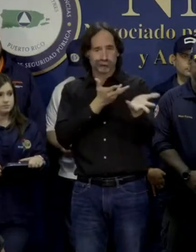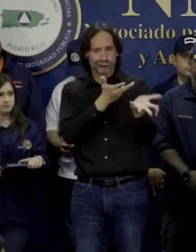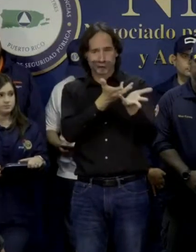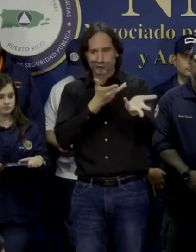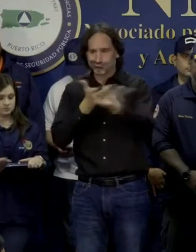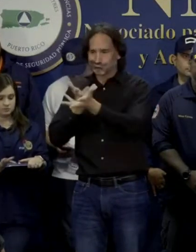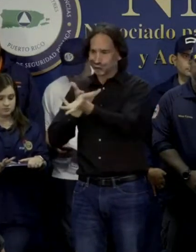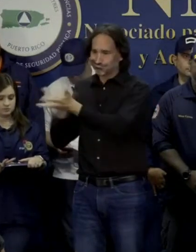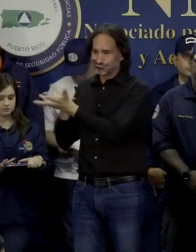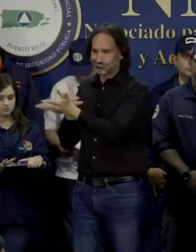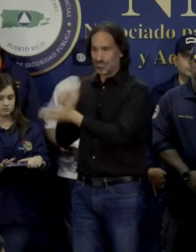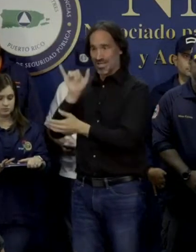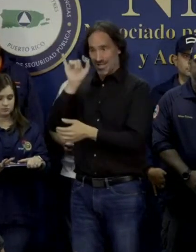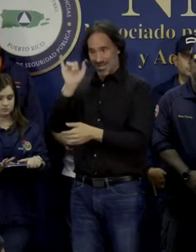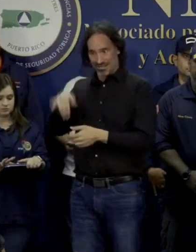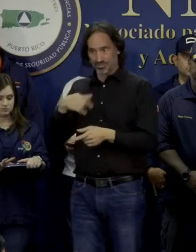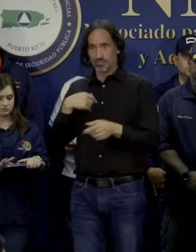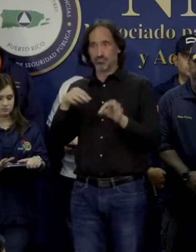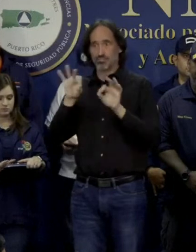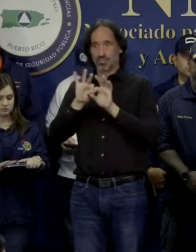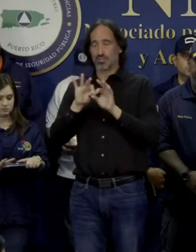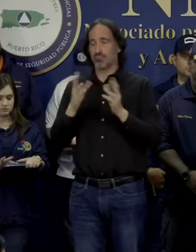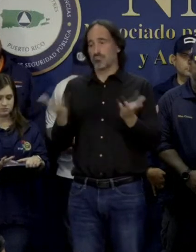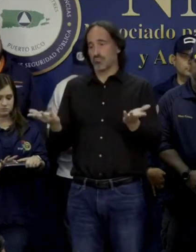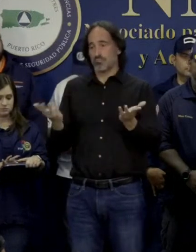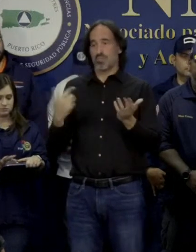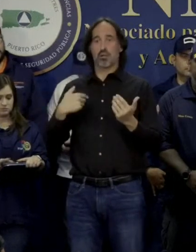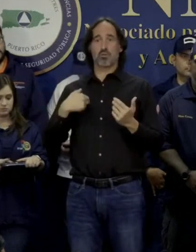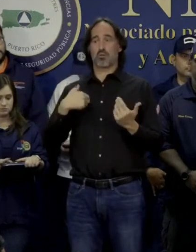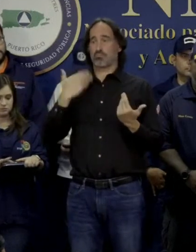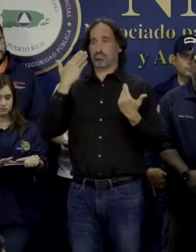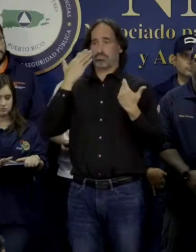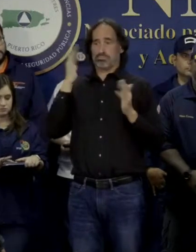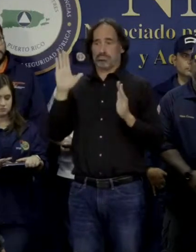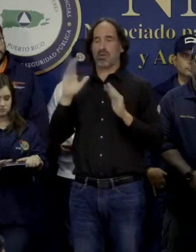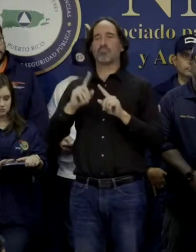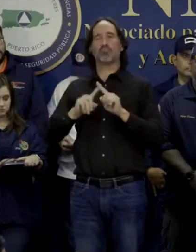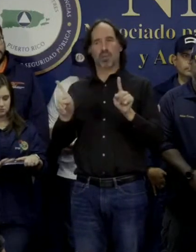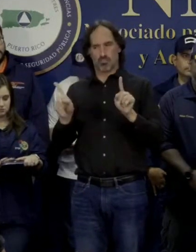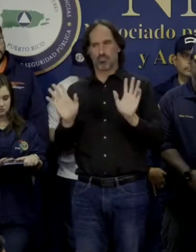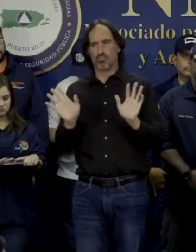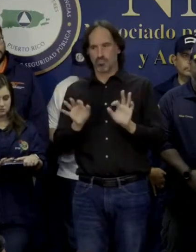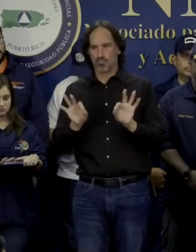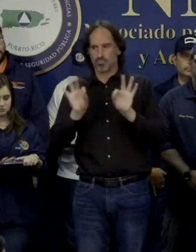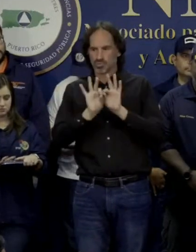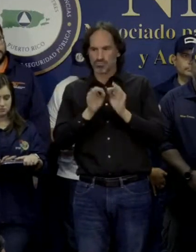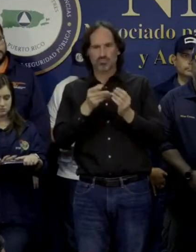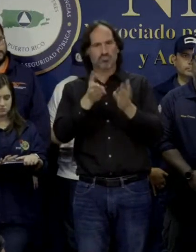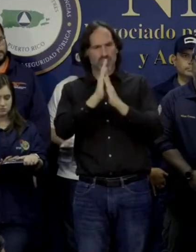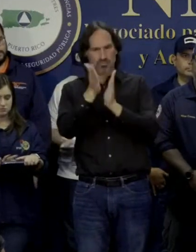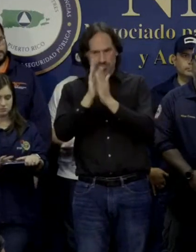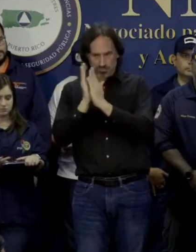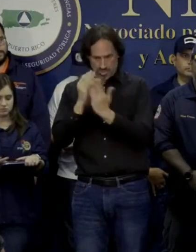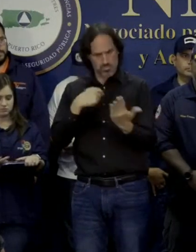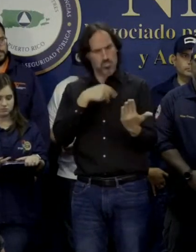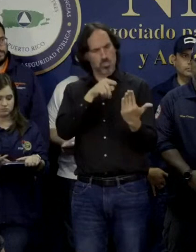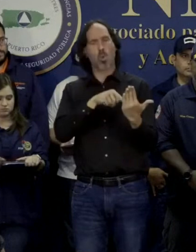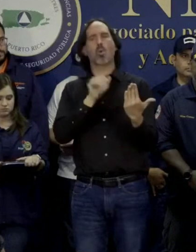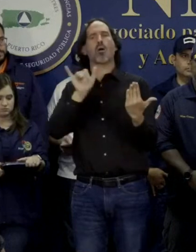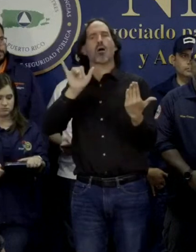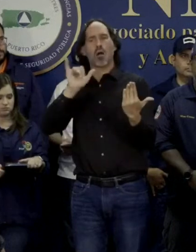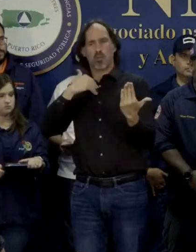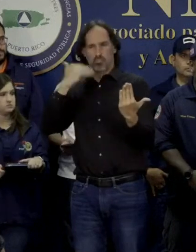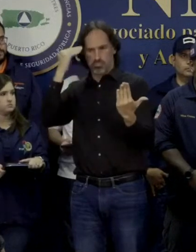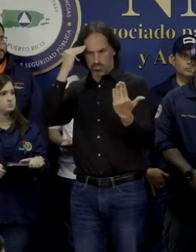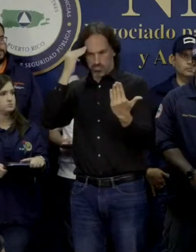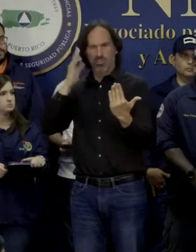particular, yo no tengo conocimiento. Sí, vamos a verificar aquí en el COE, si está, pues lo vamos a trabajar y obviamente le vamos a trabajar